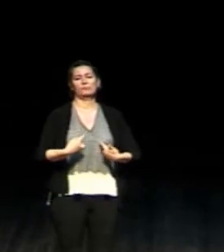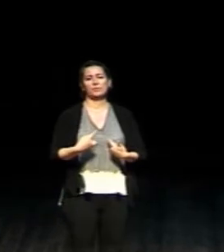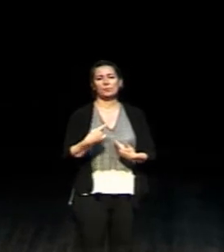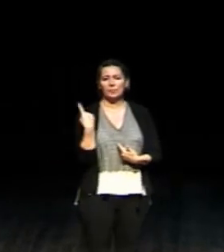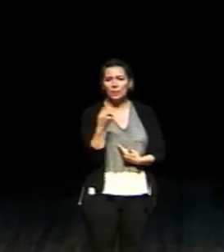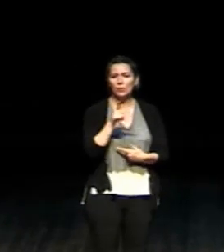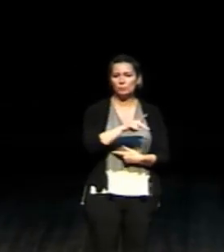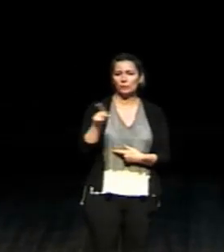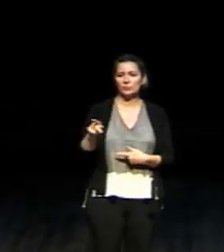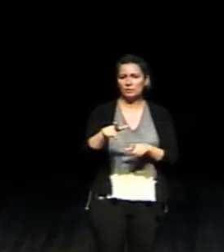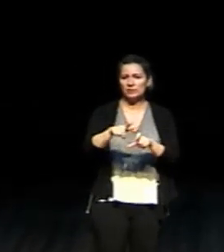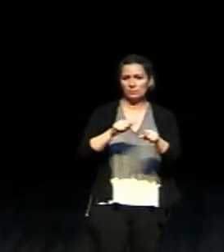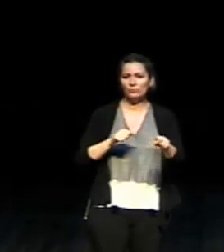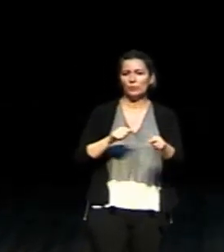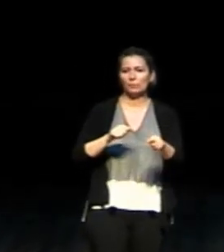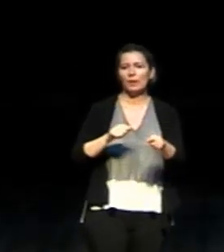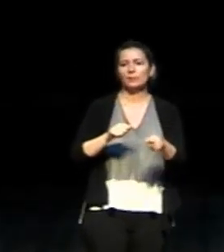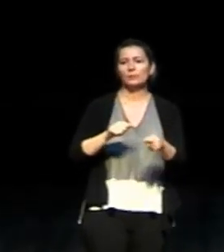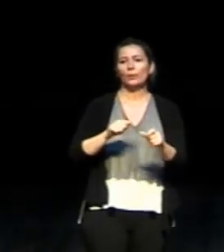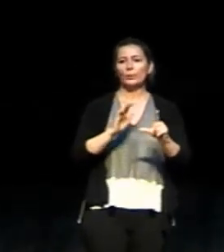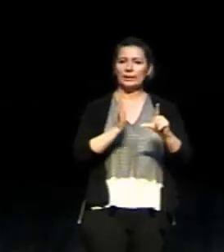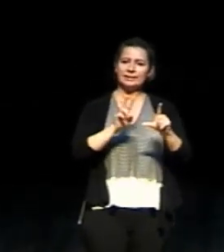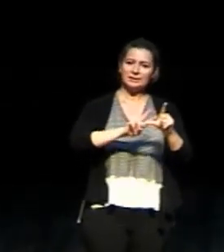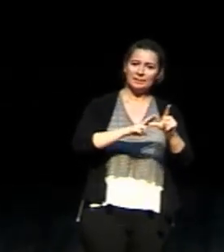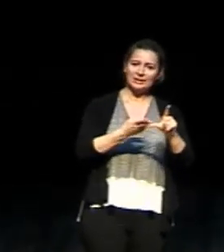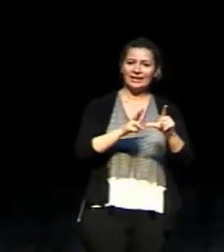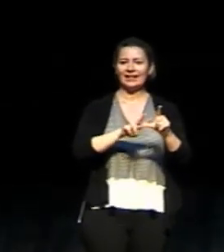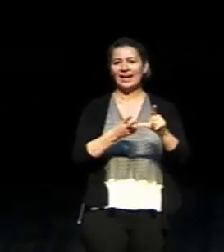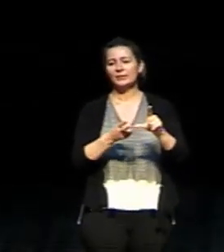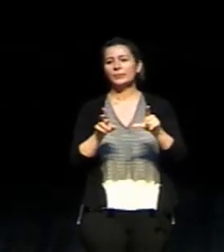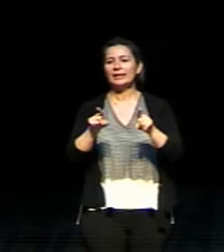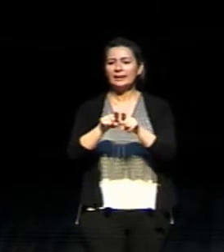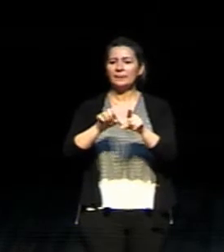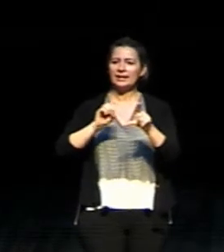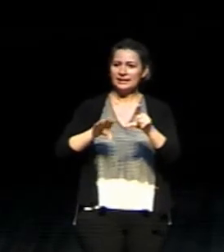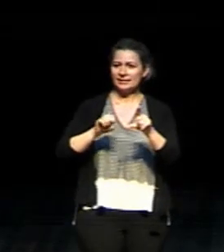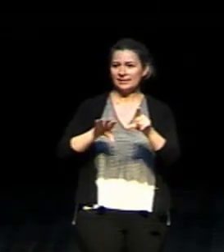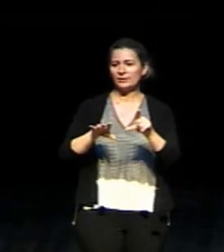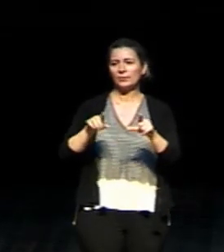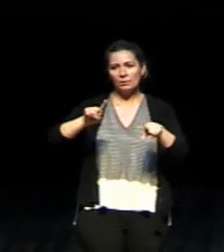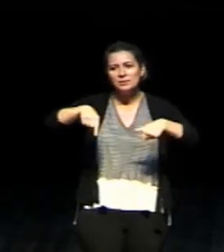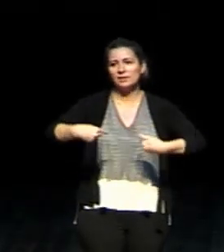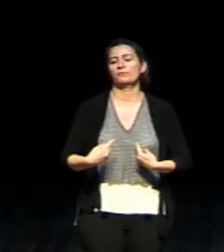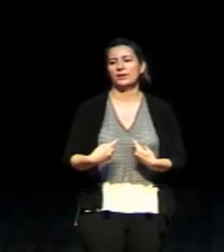Bom, essa é uma pergunta ótima e bastante desafiadora, porque nós temos os cursos de bacharelado